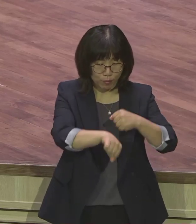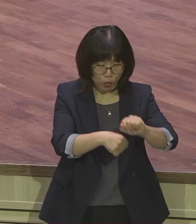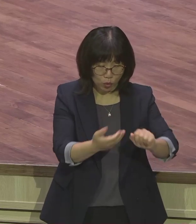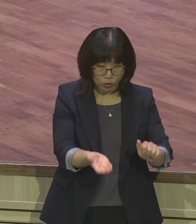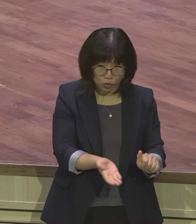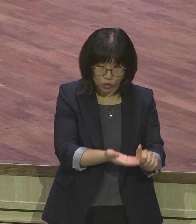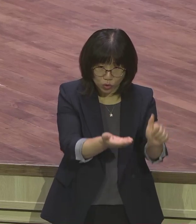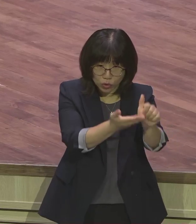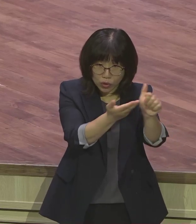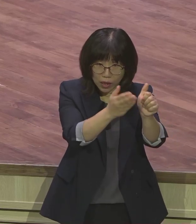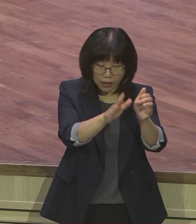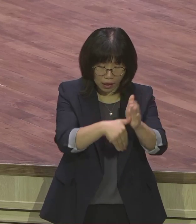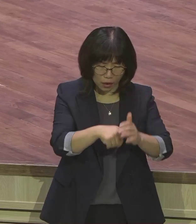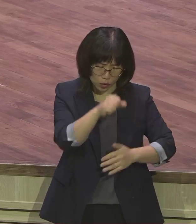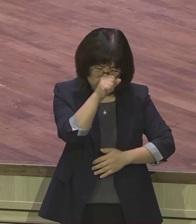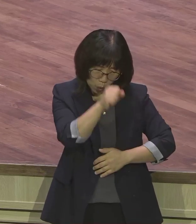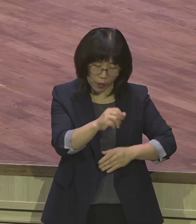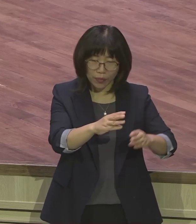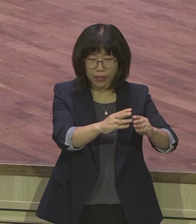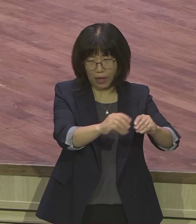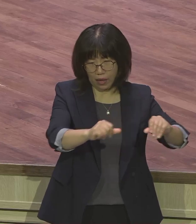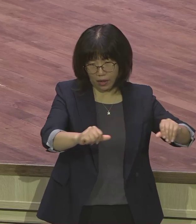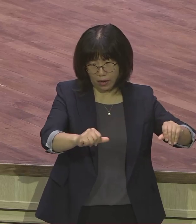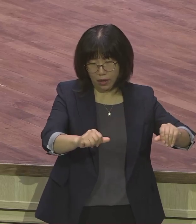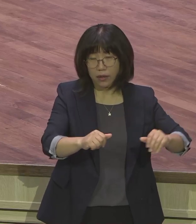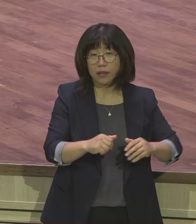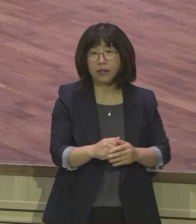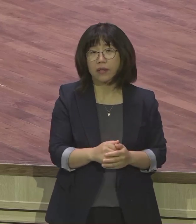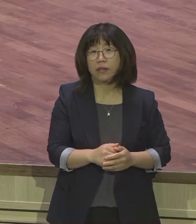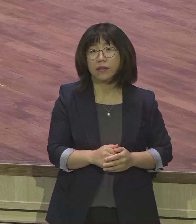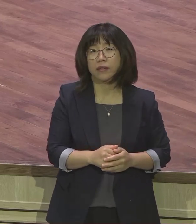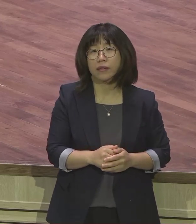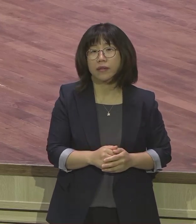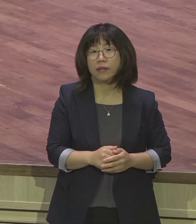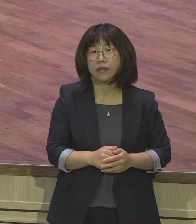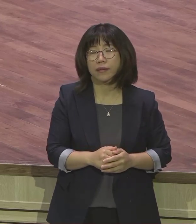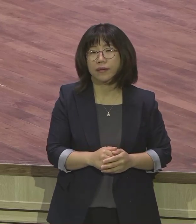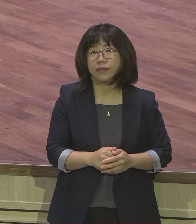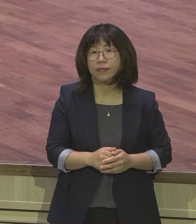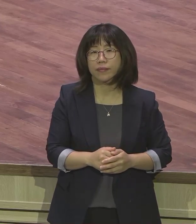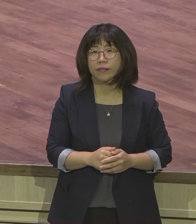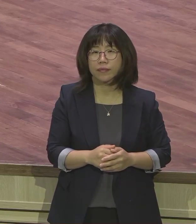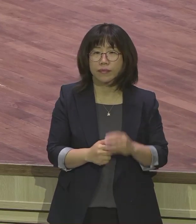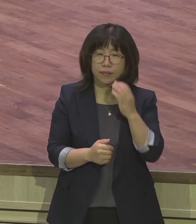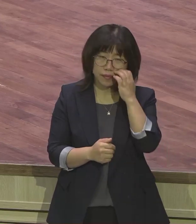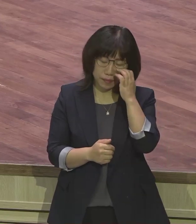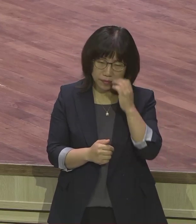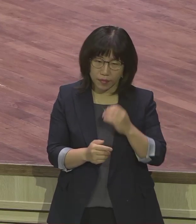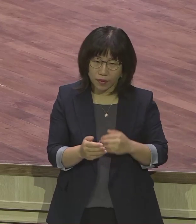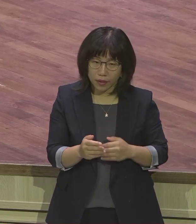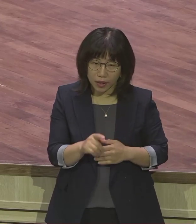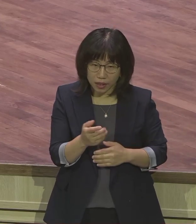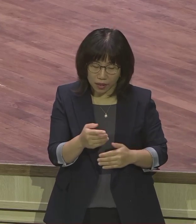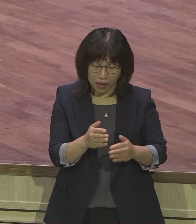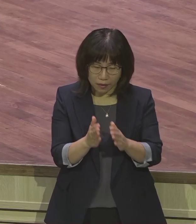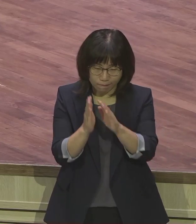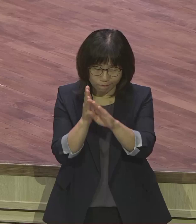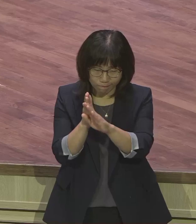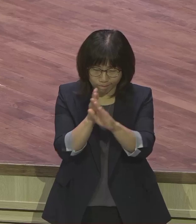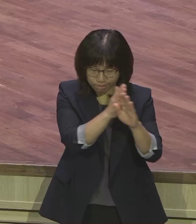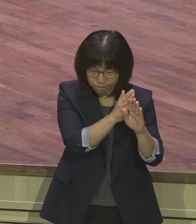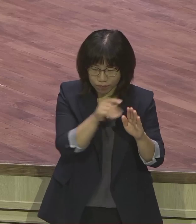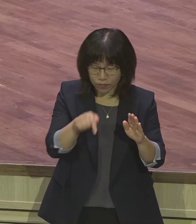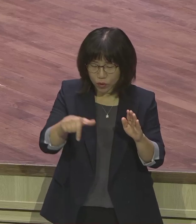사실은 가장 비옥한 땅이에요 그러나 이런 외적인 조건보다 더 중요한 배경이 뭐냐 바로 언약적